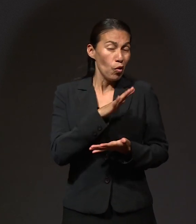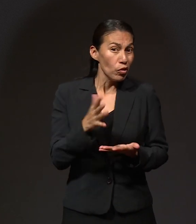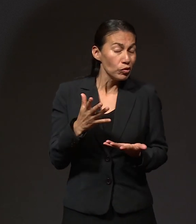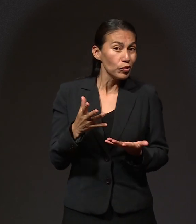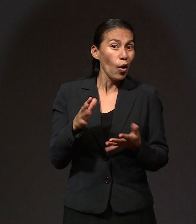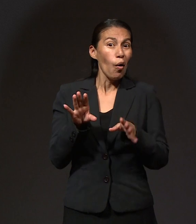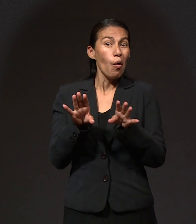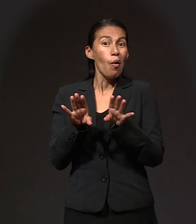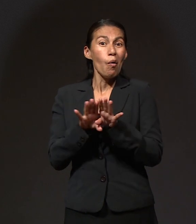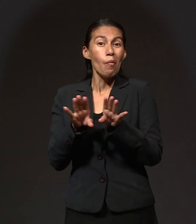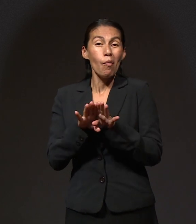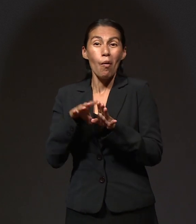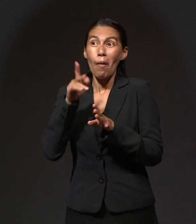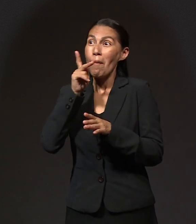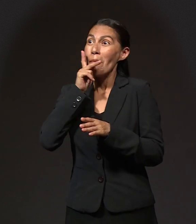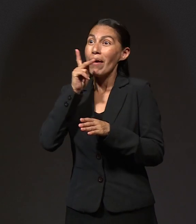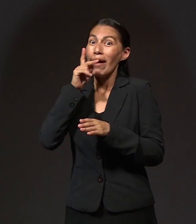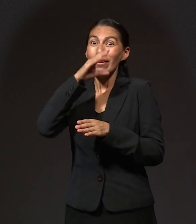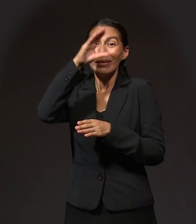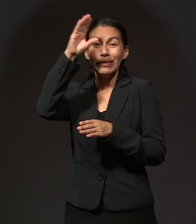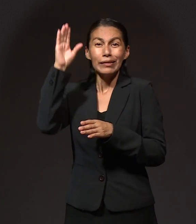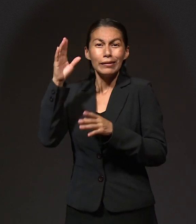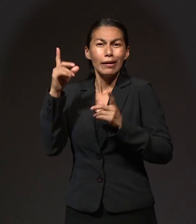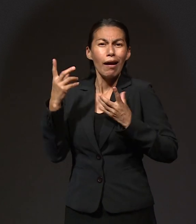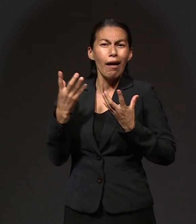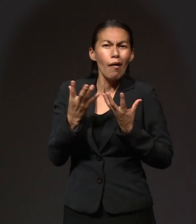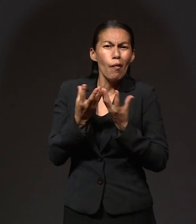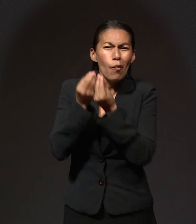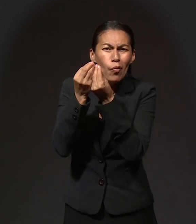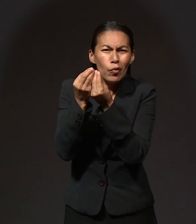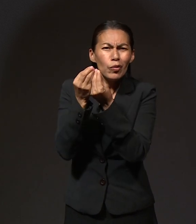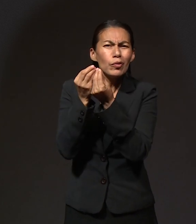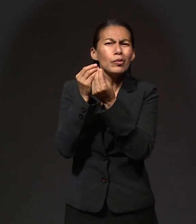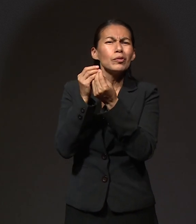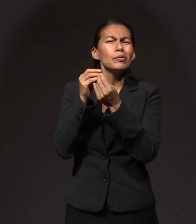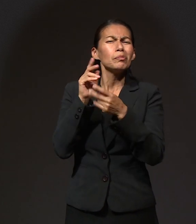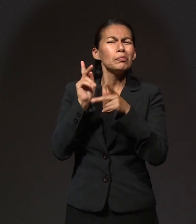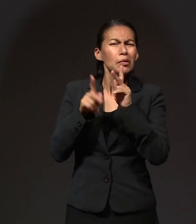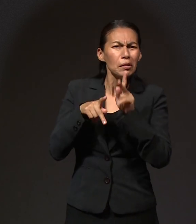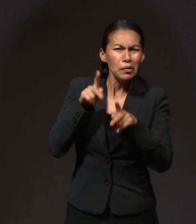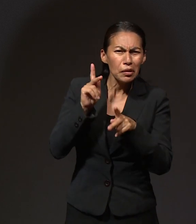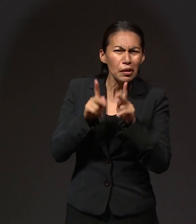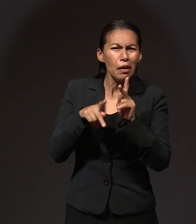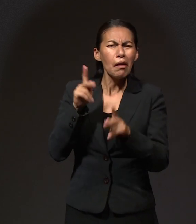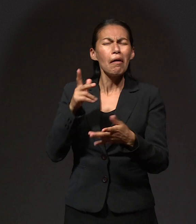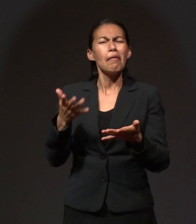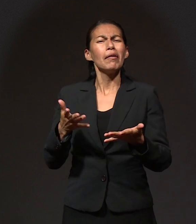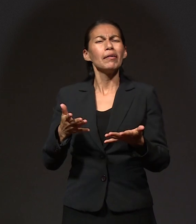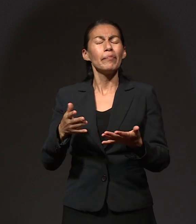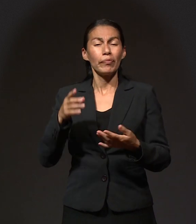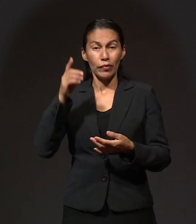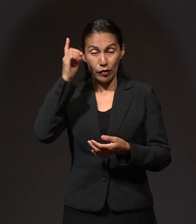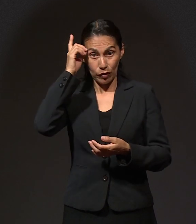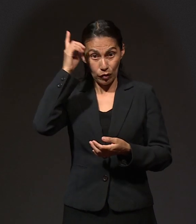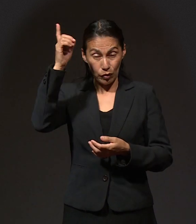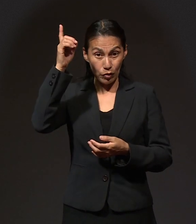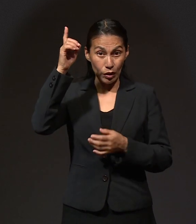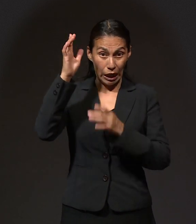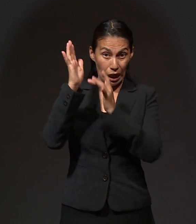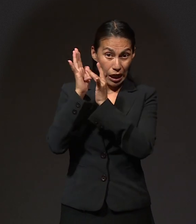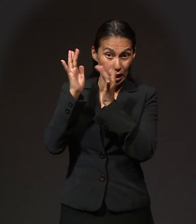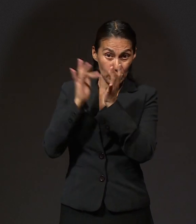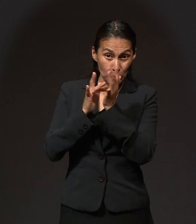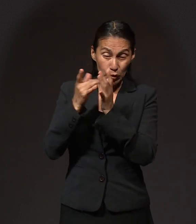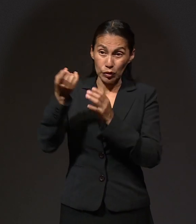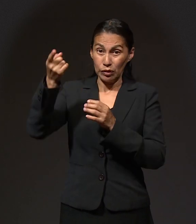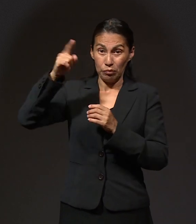abrió el acceso de la comunicación con el cielo a través de su vida y su muerte,